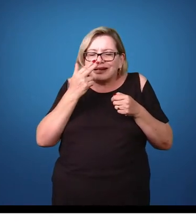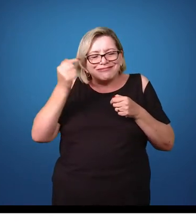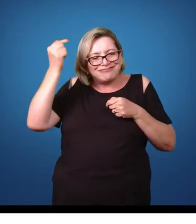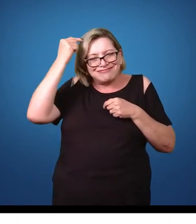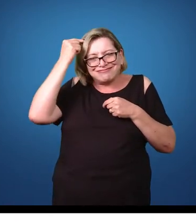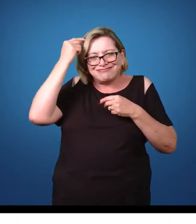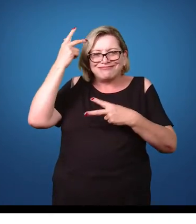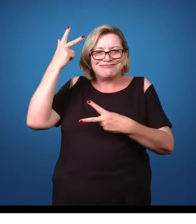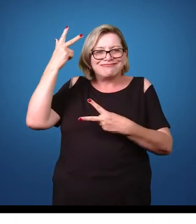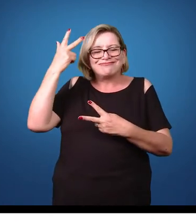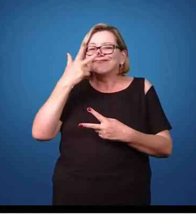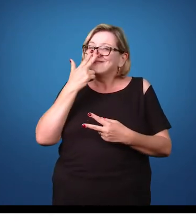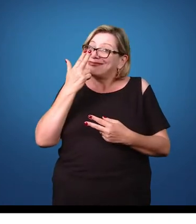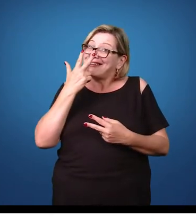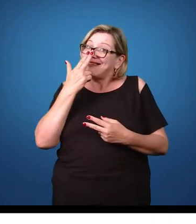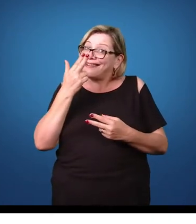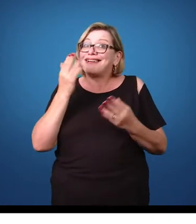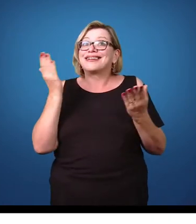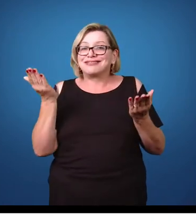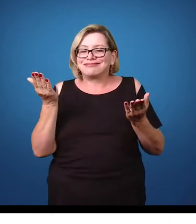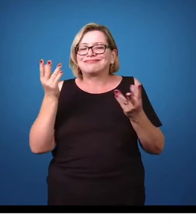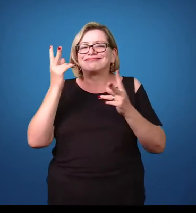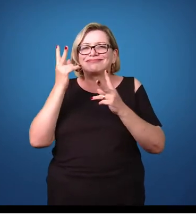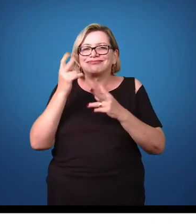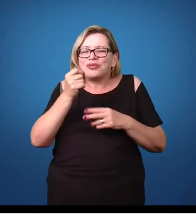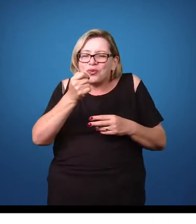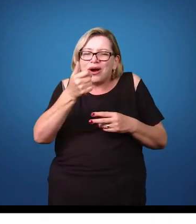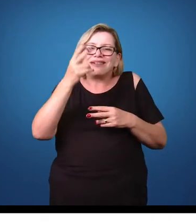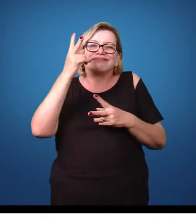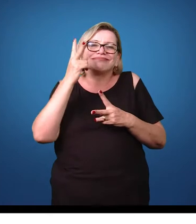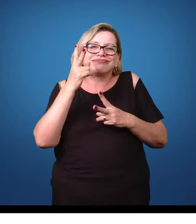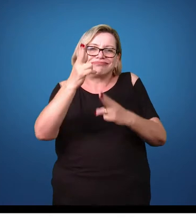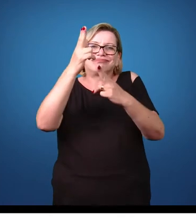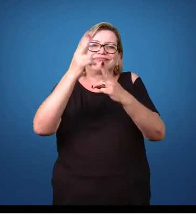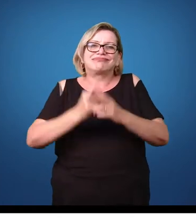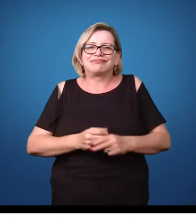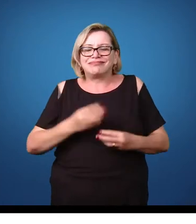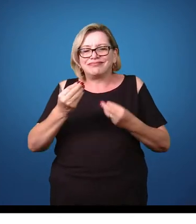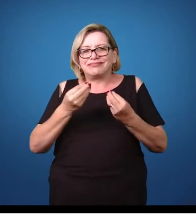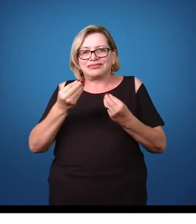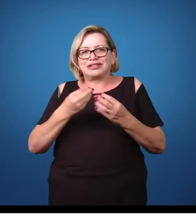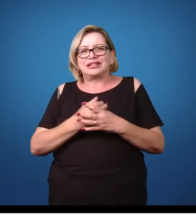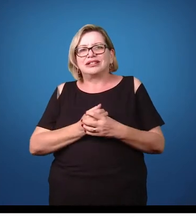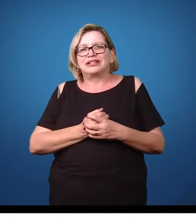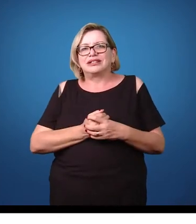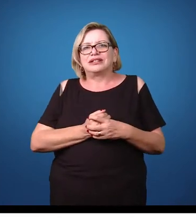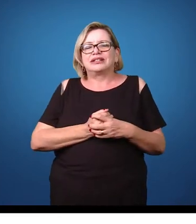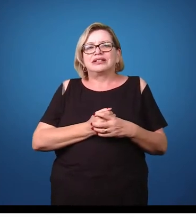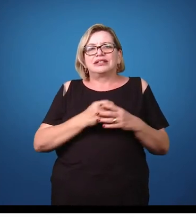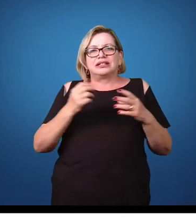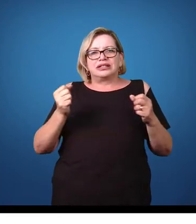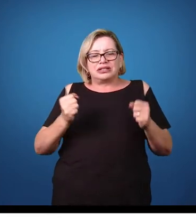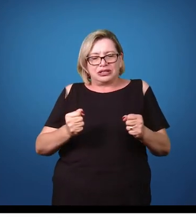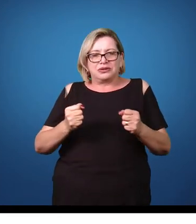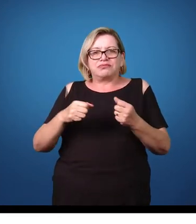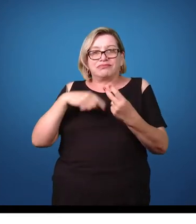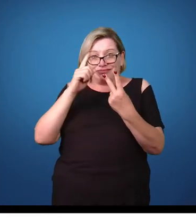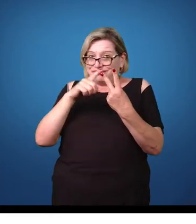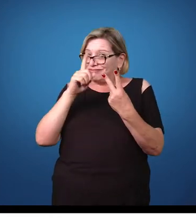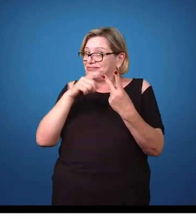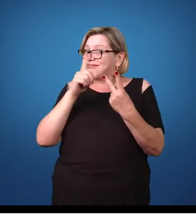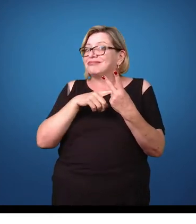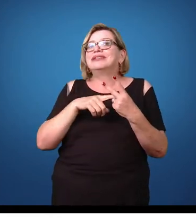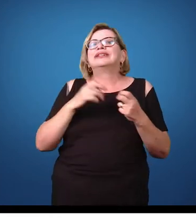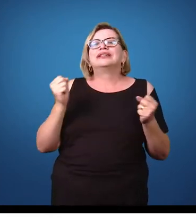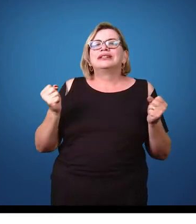parecido com aquele que causa a pediculose, ou seja, que causa piolho no couro cabeludo. Esse